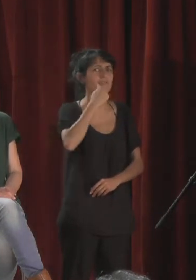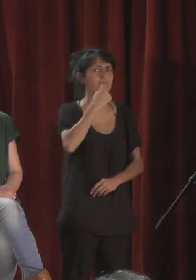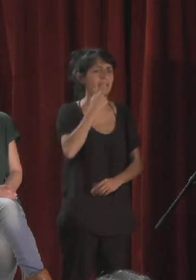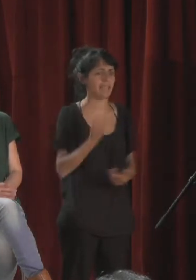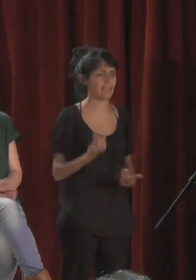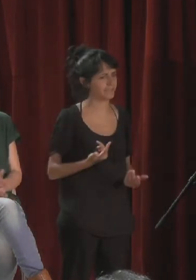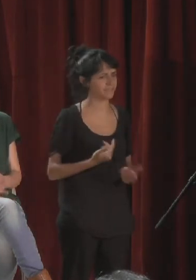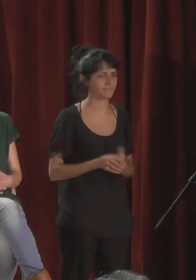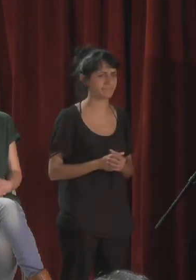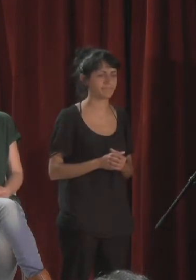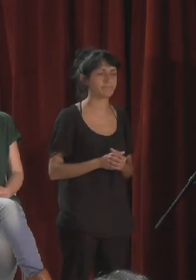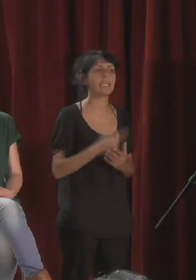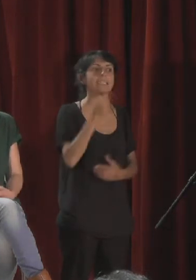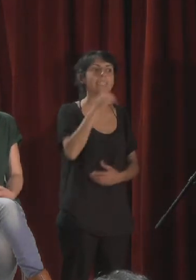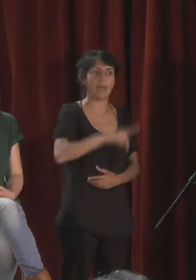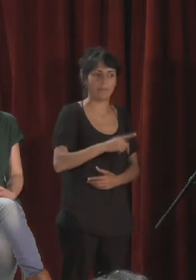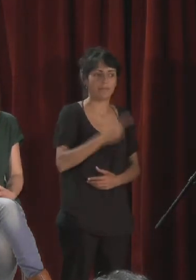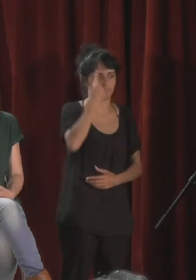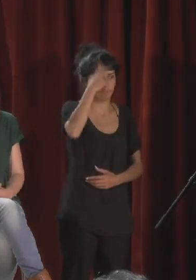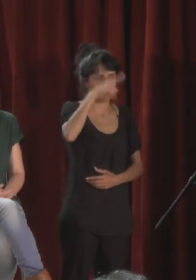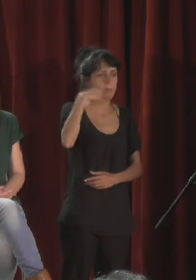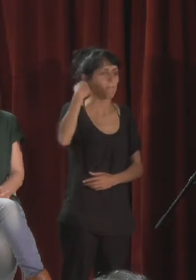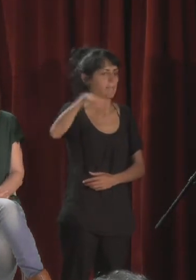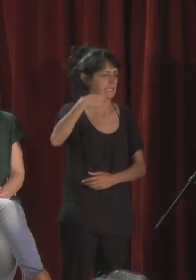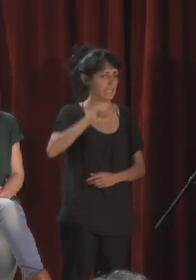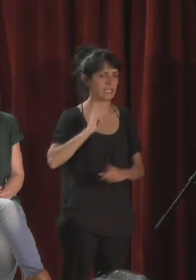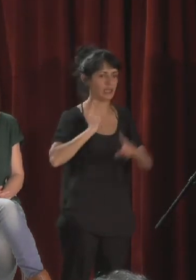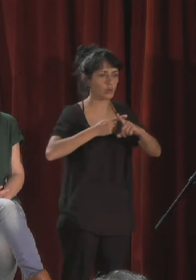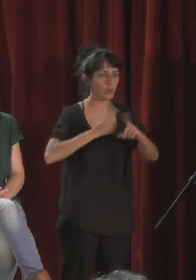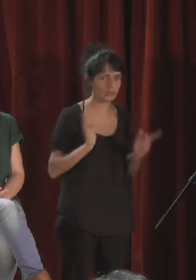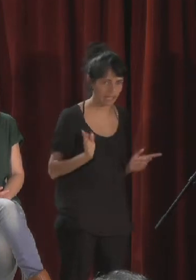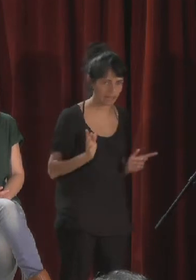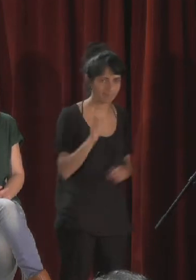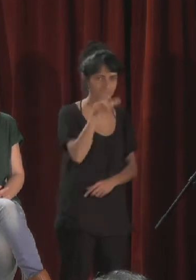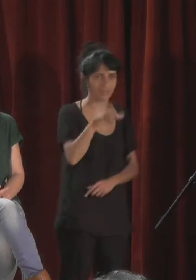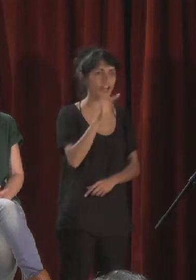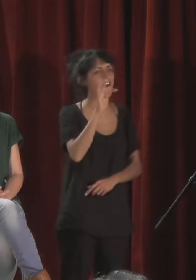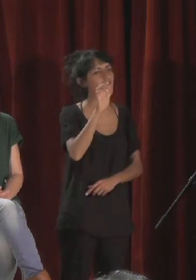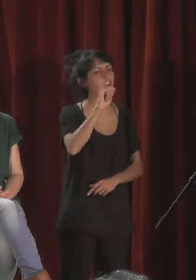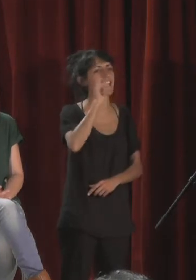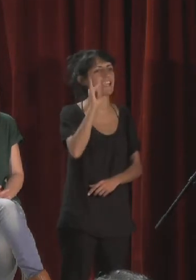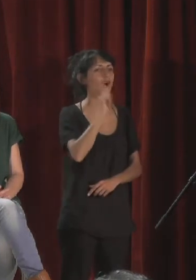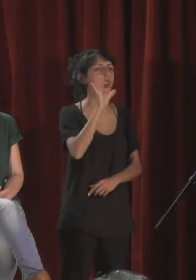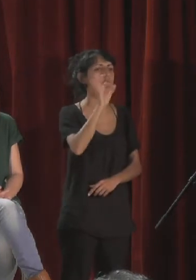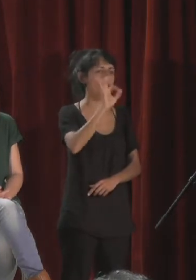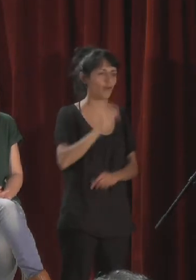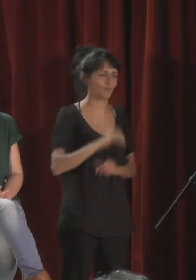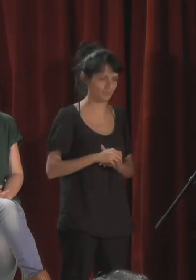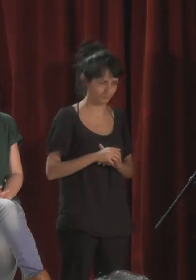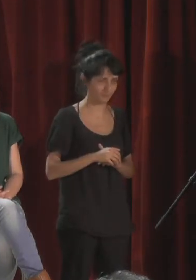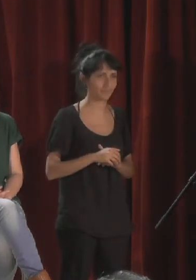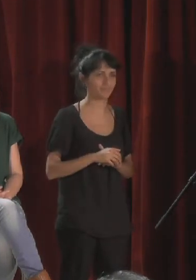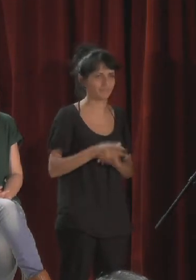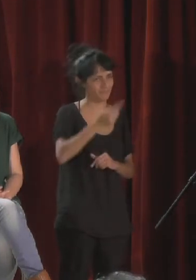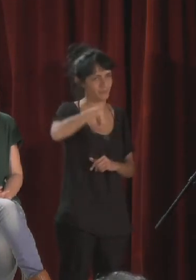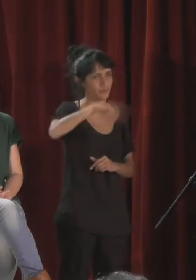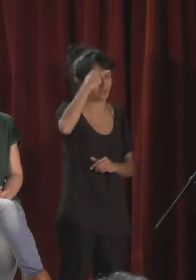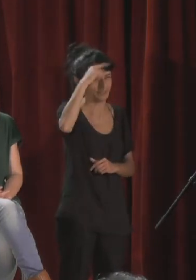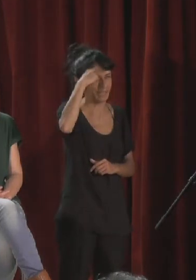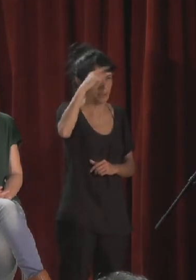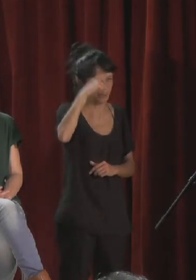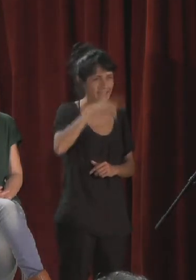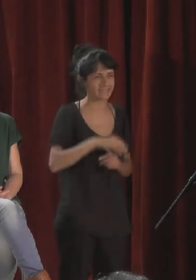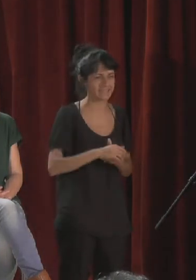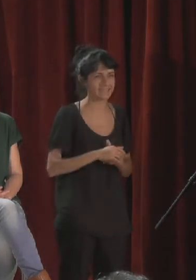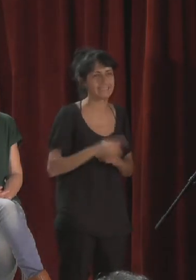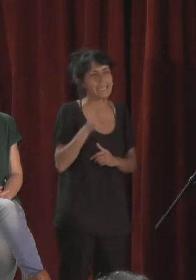en acción Feijóo, o Feijóo, ¿no? O iluminado, ¿no? Feijudini, que, como